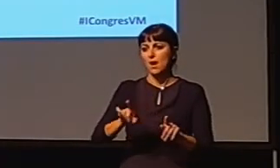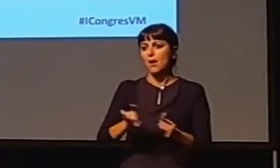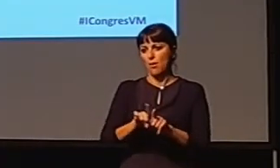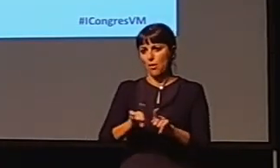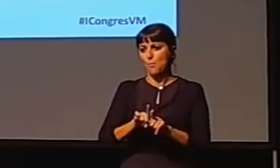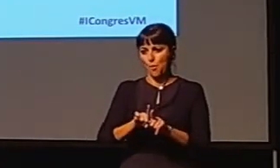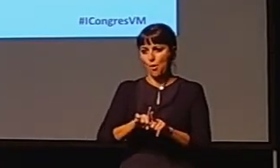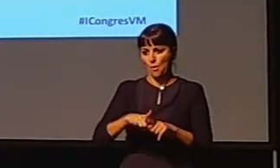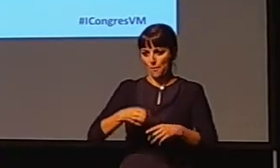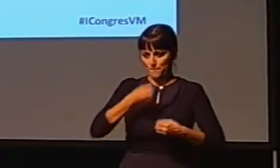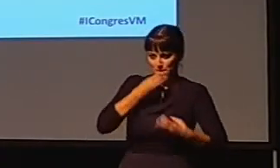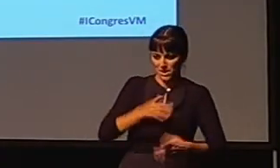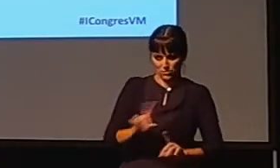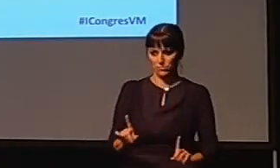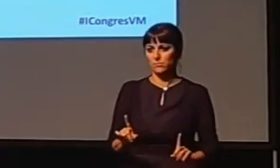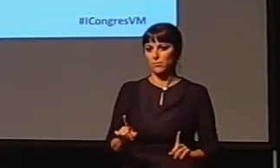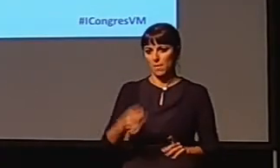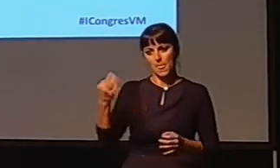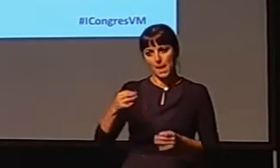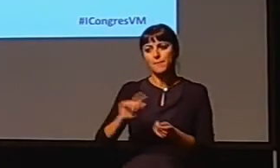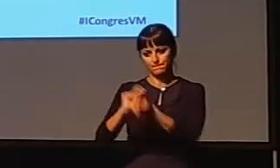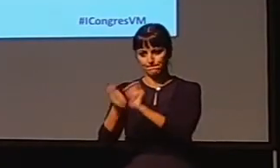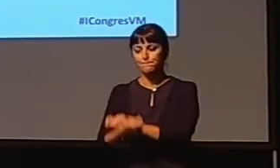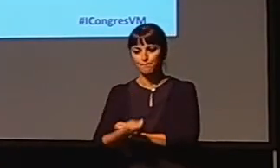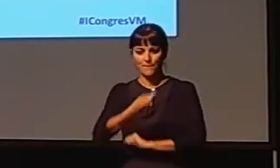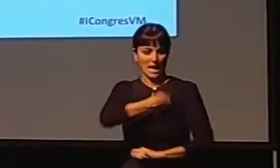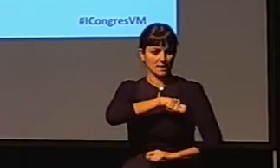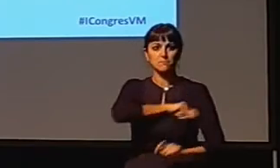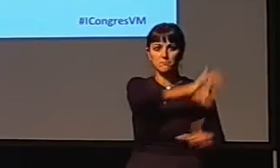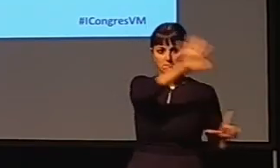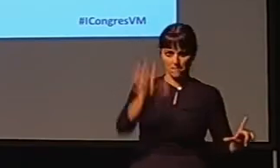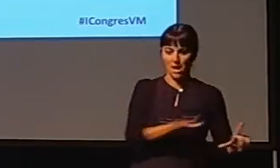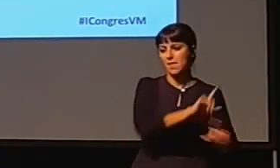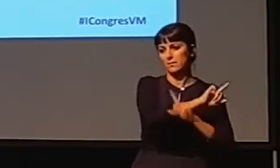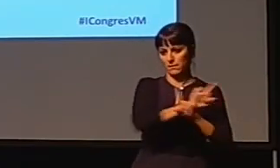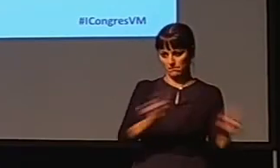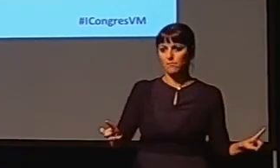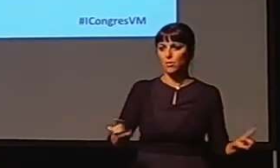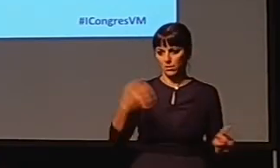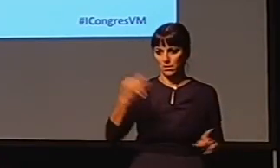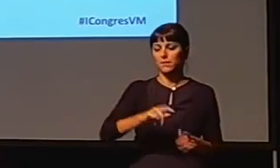ser, que la situació de l'estat espanyol no és la que hauria de ser,